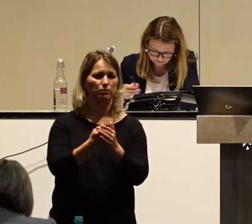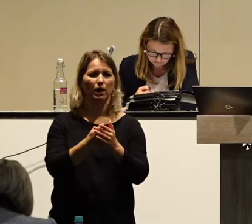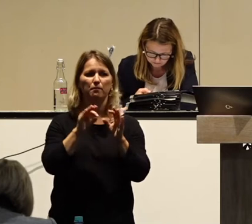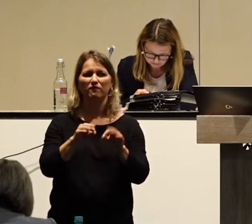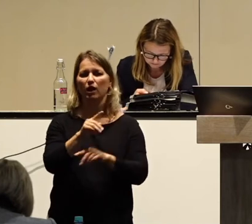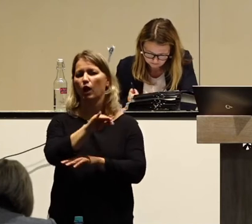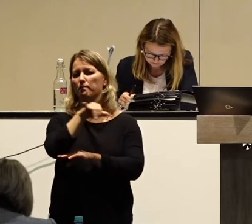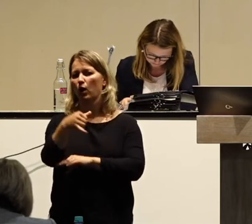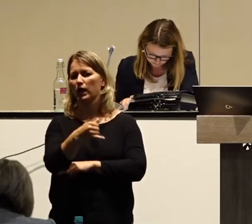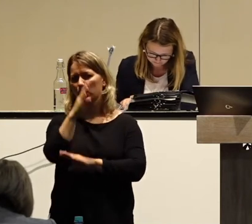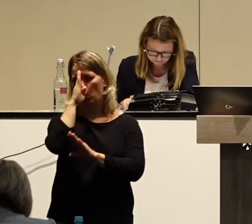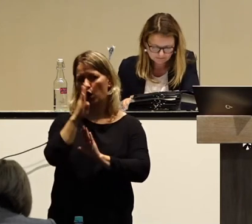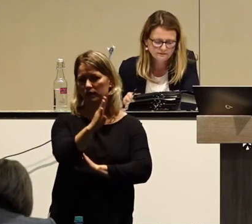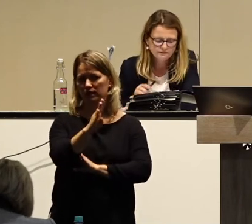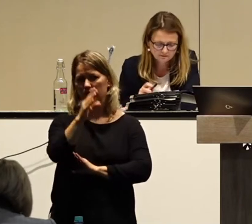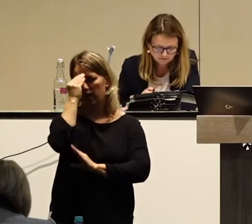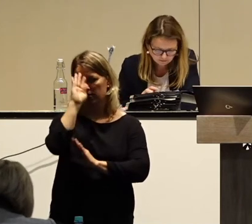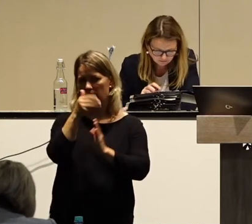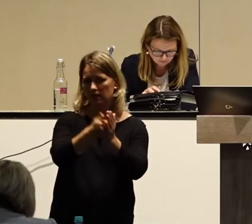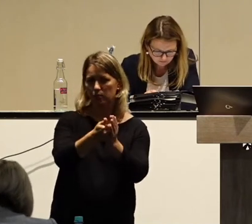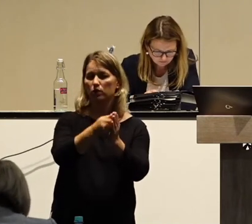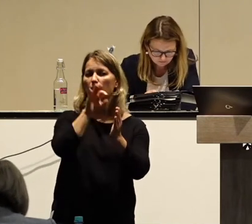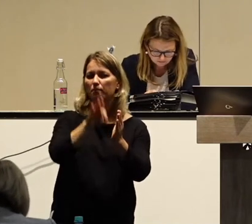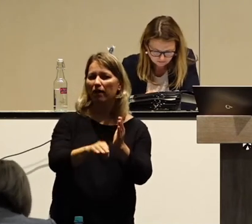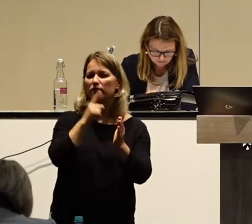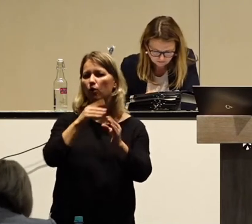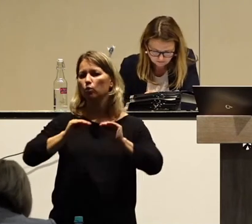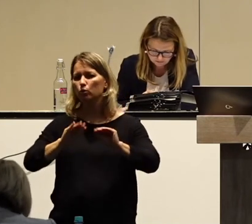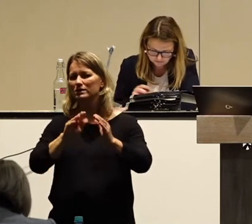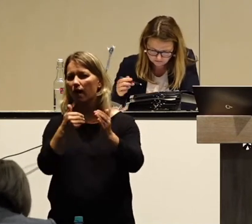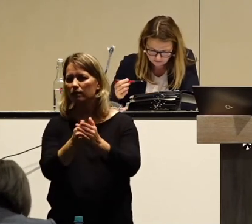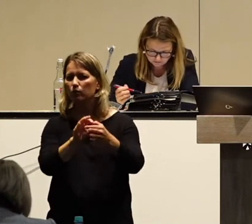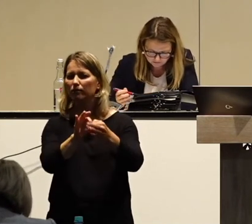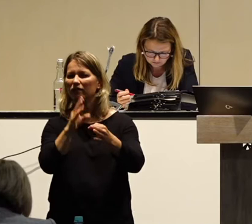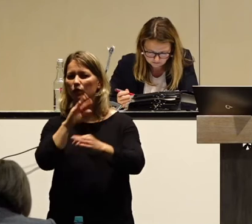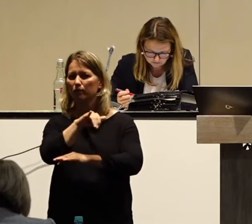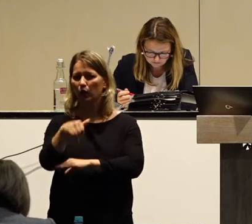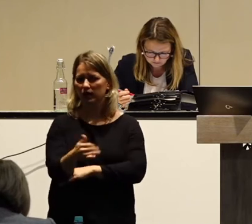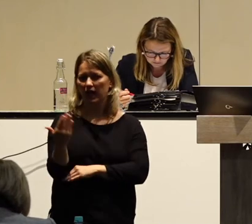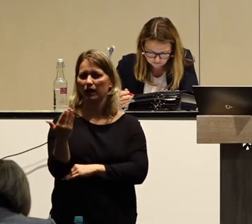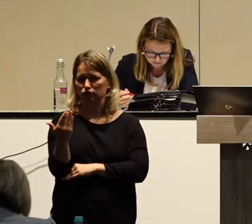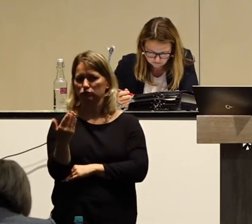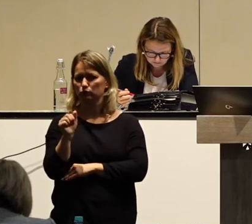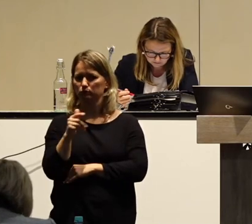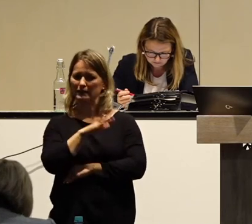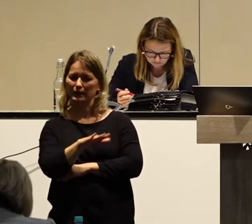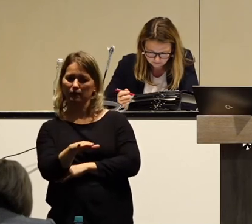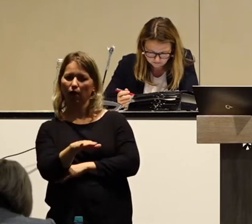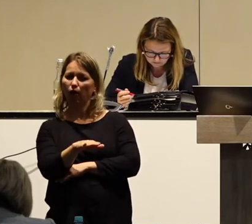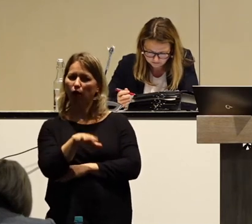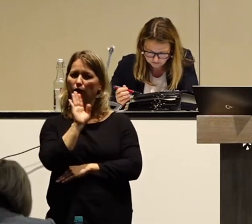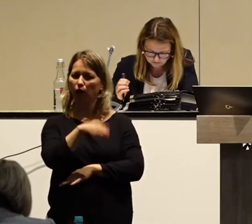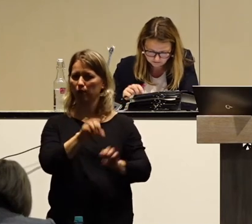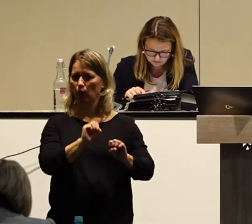projektorientierten Lernangeboten, in projektorientierten Kursangeboten eben jenen Kindern und Jugendlichen die Möglichkeit